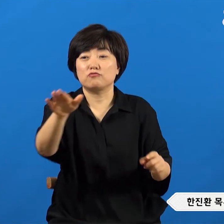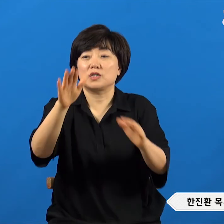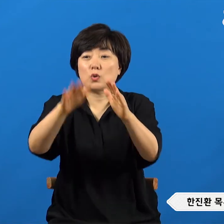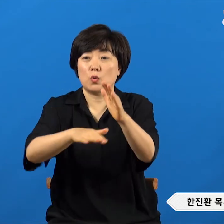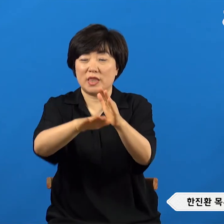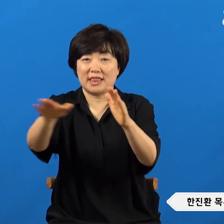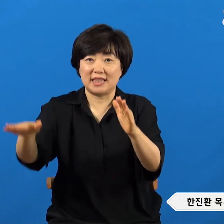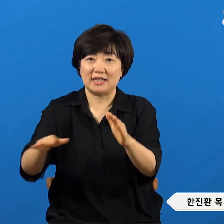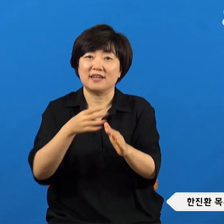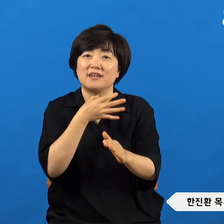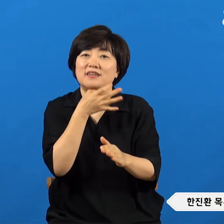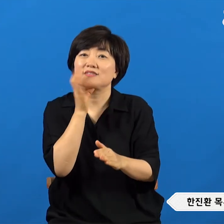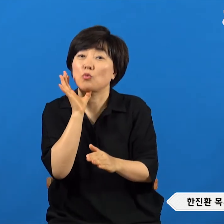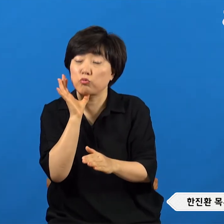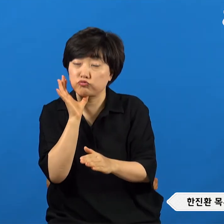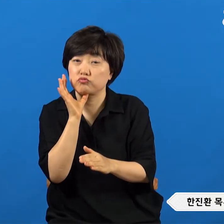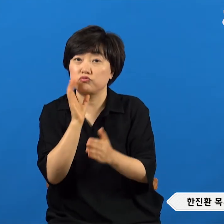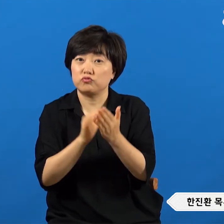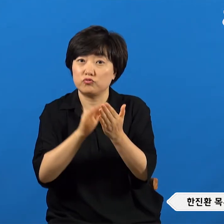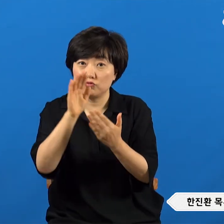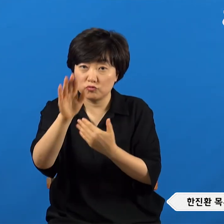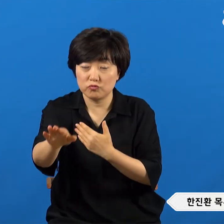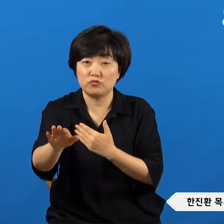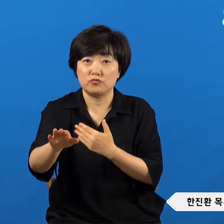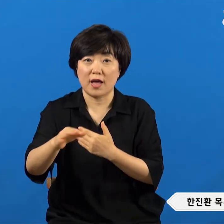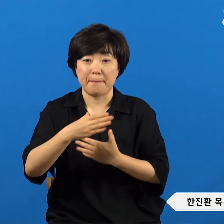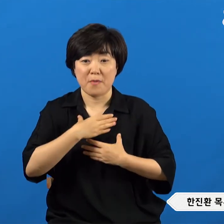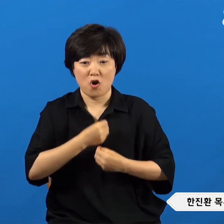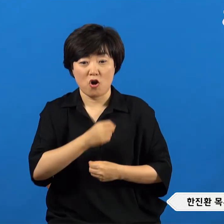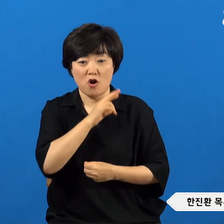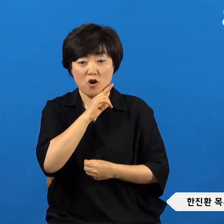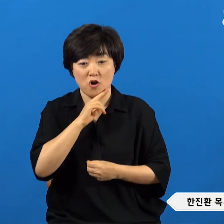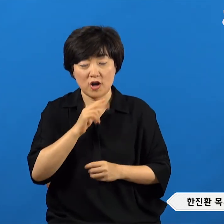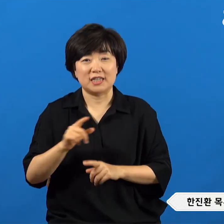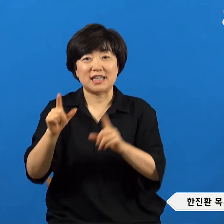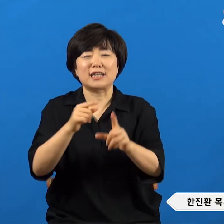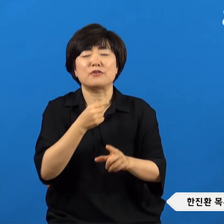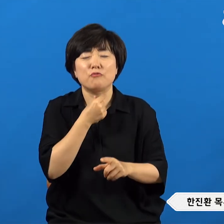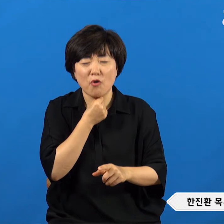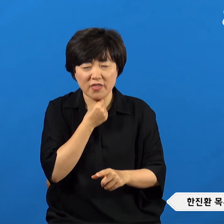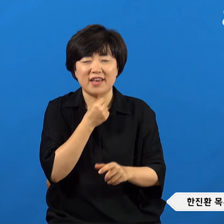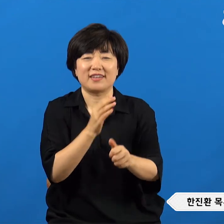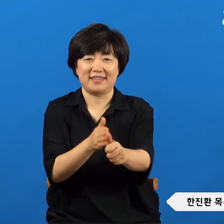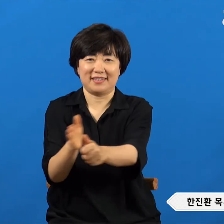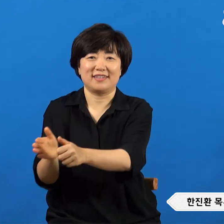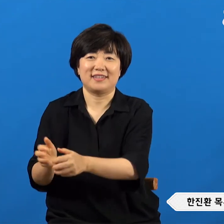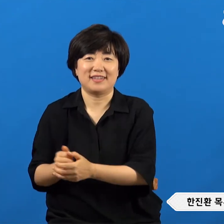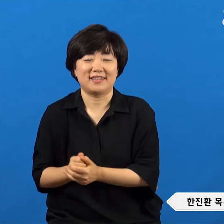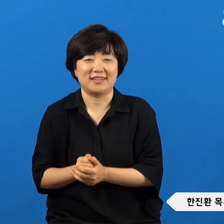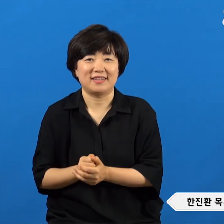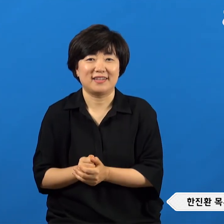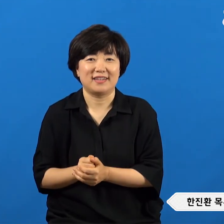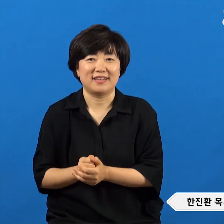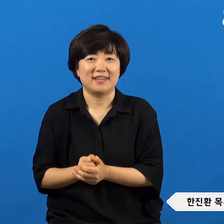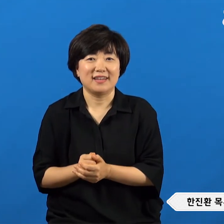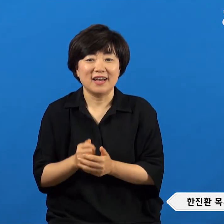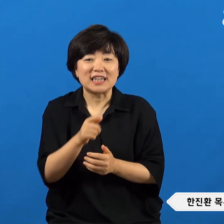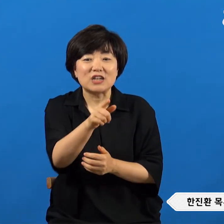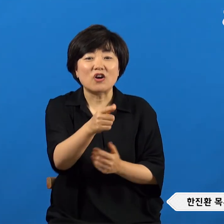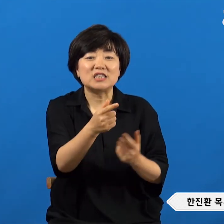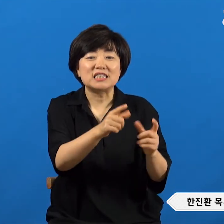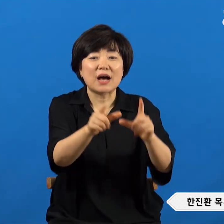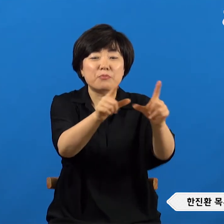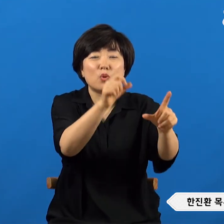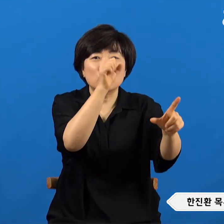전부 노후가 참 편안하고 또 안락한 삶을 사시기를 진심으로 바랍니다. 그래서 그런